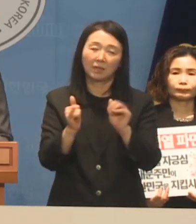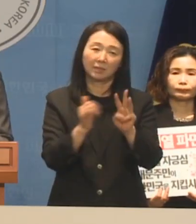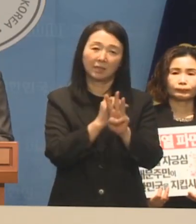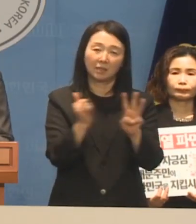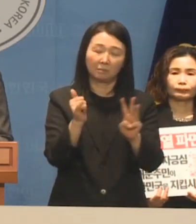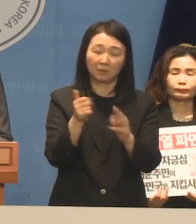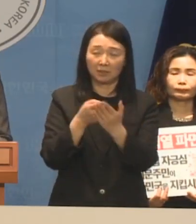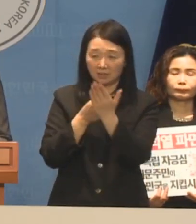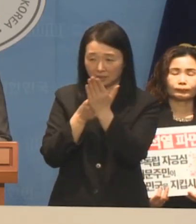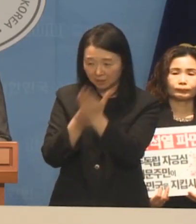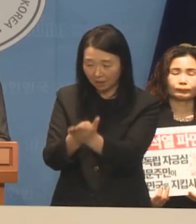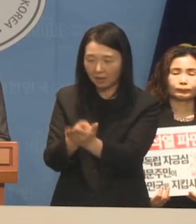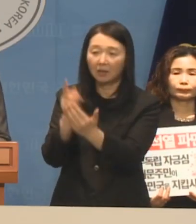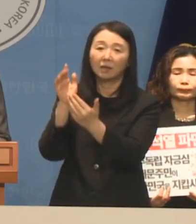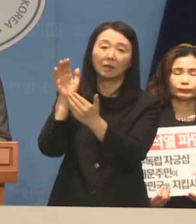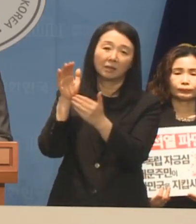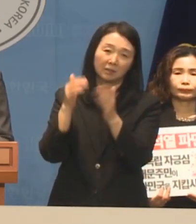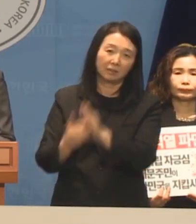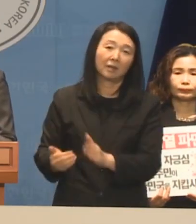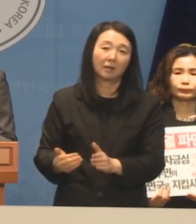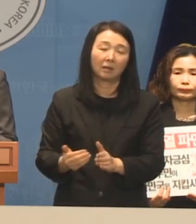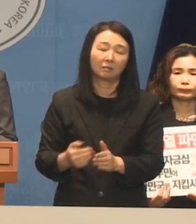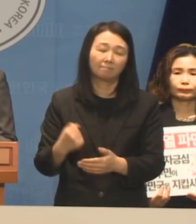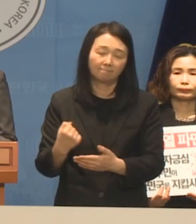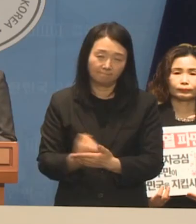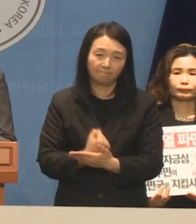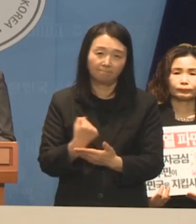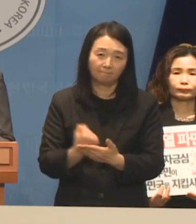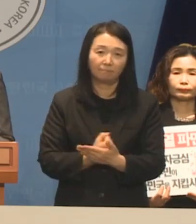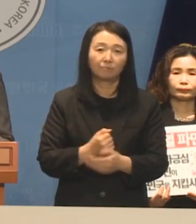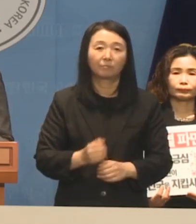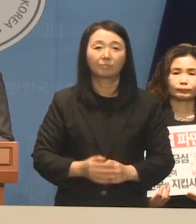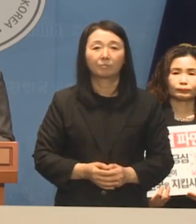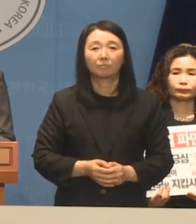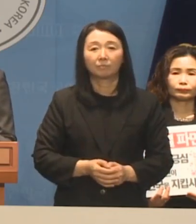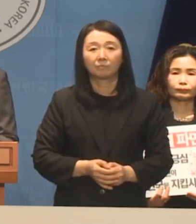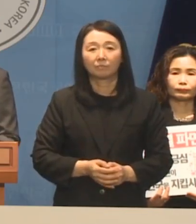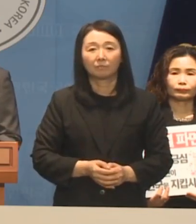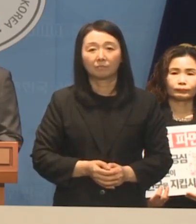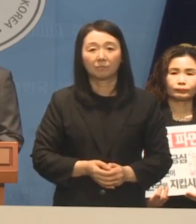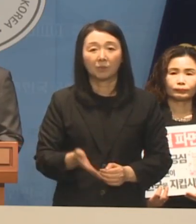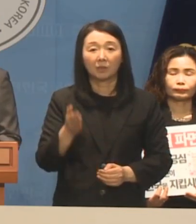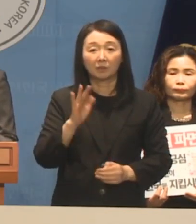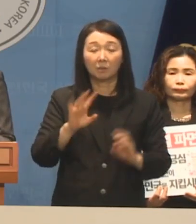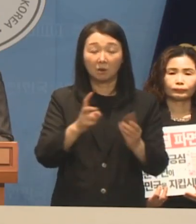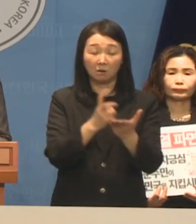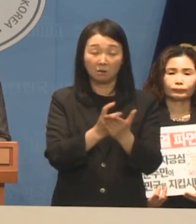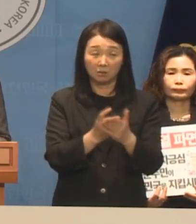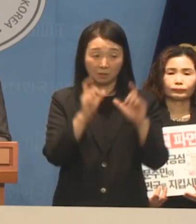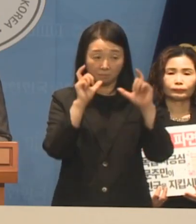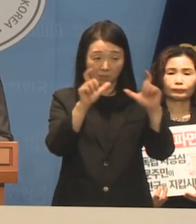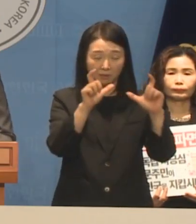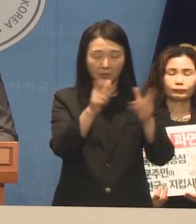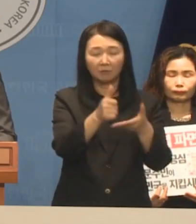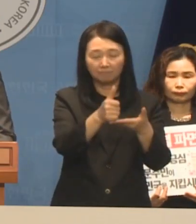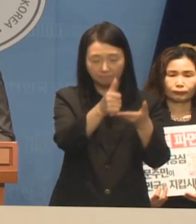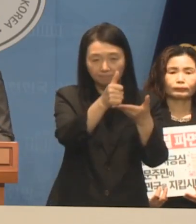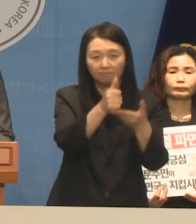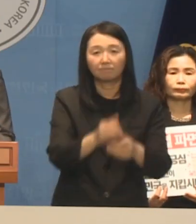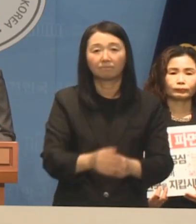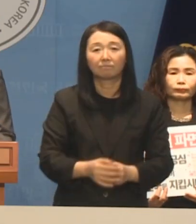소추를 기각했습니다. 매우 유감스러운 결정입니다. 그러나 헌재의 판단은